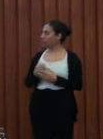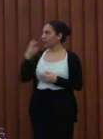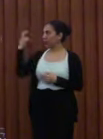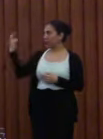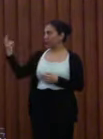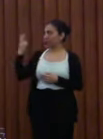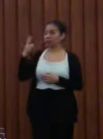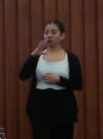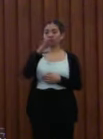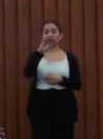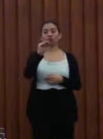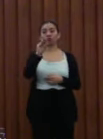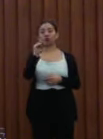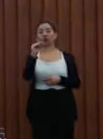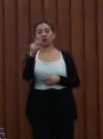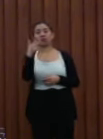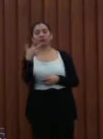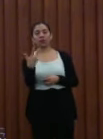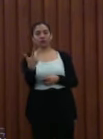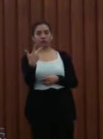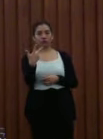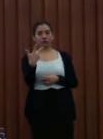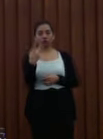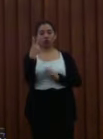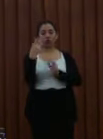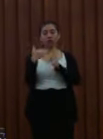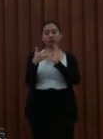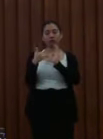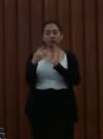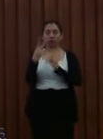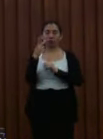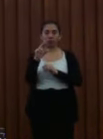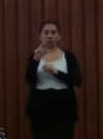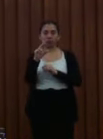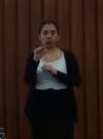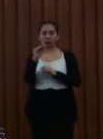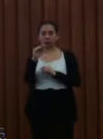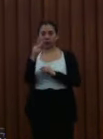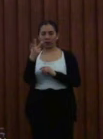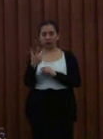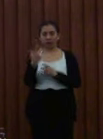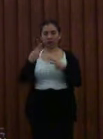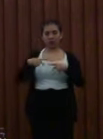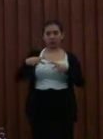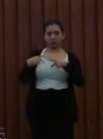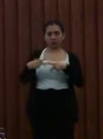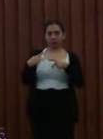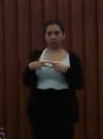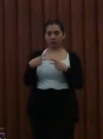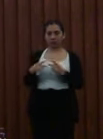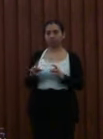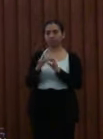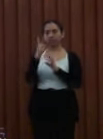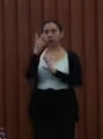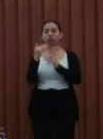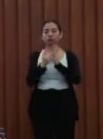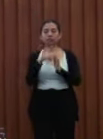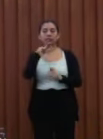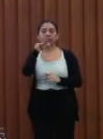que Letra S documentó para el 2018, y todos ellos tienen una postal y están ubicados geográficamente en donde la persona